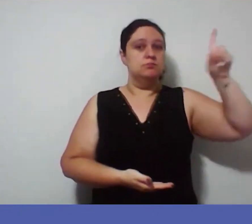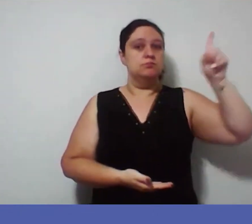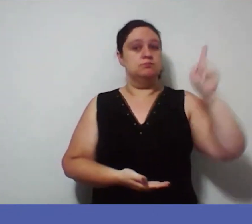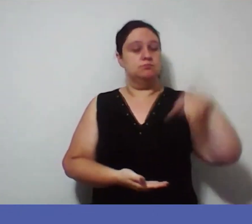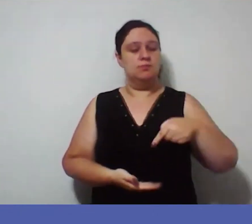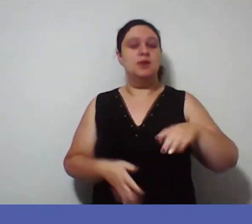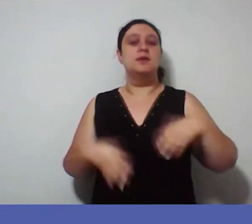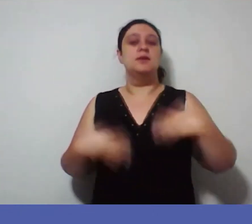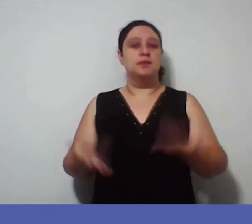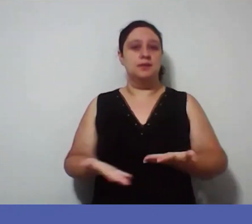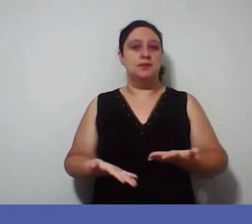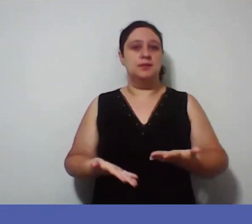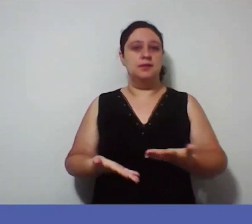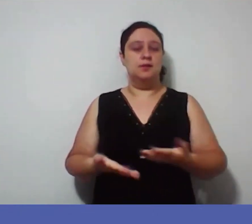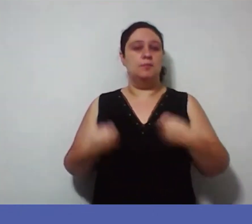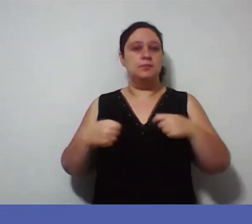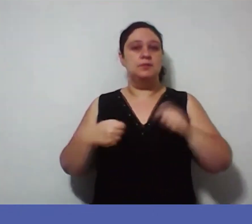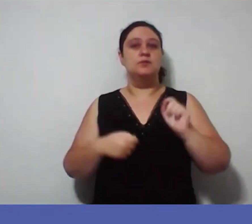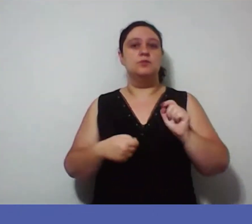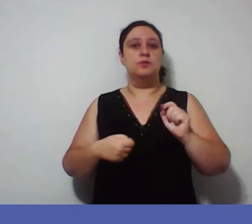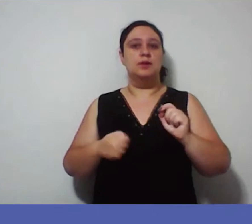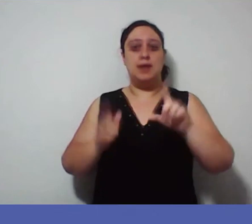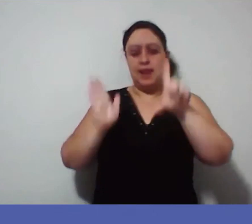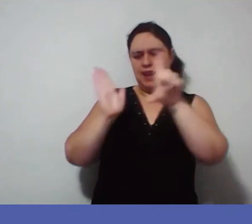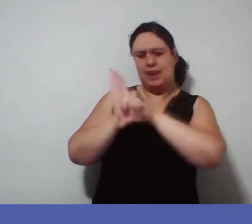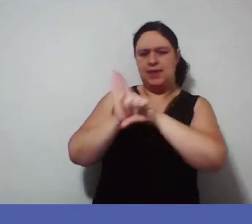é guardar os mandamentos.